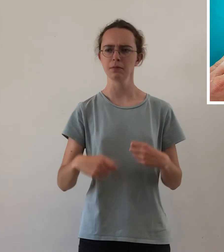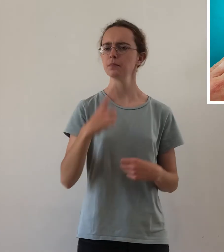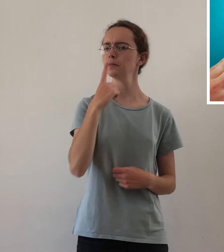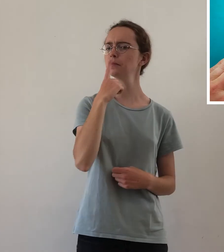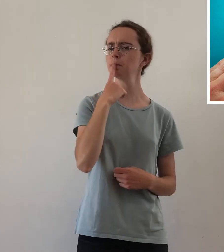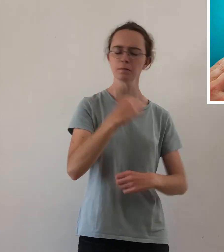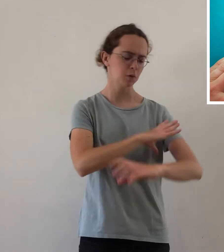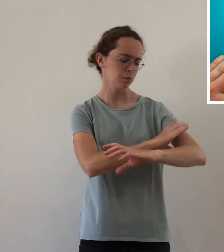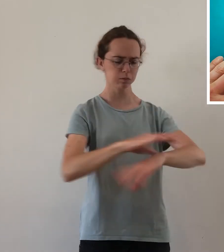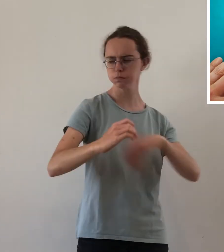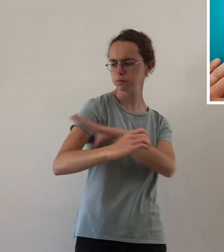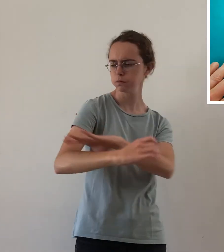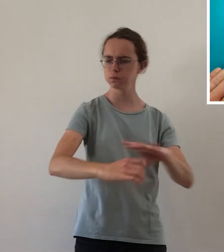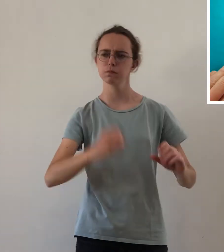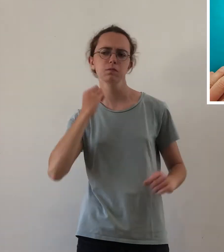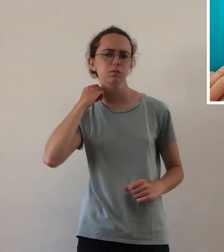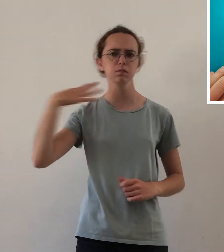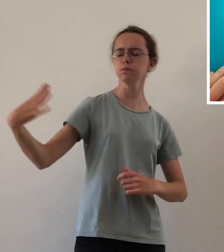écrevisse à pattes blanches.